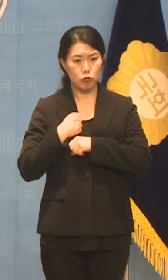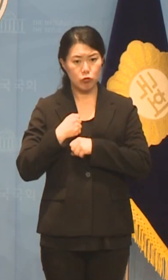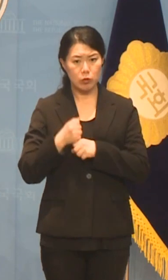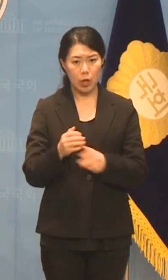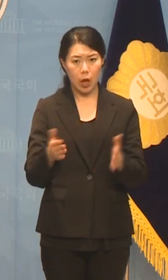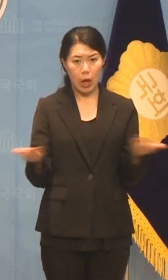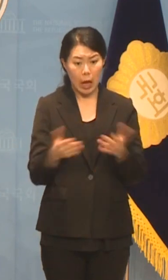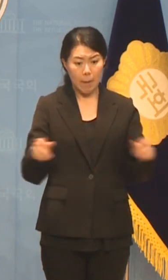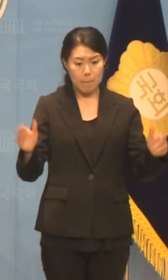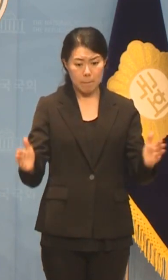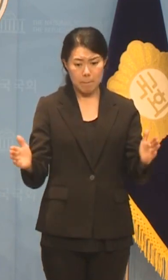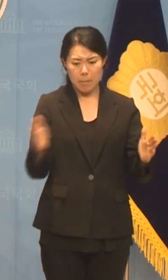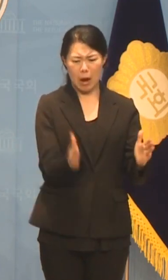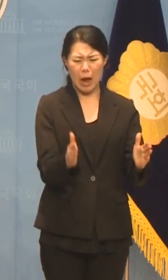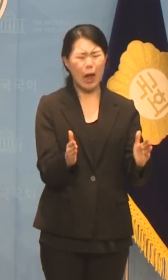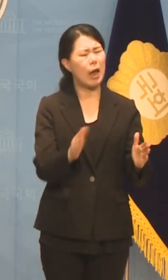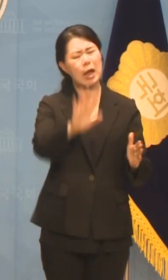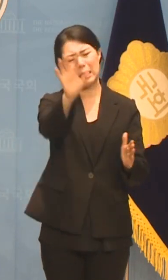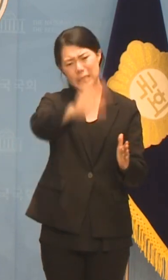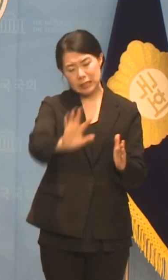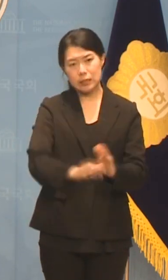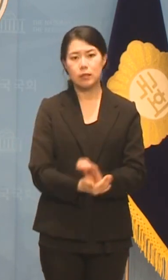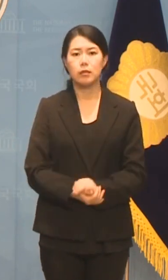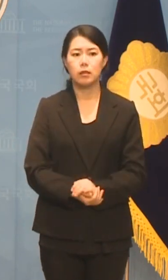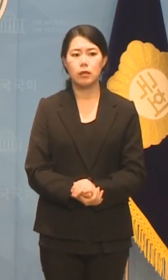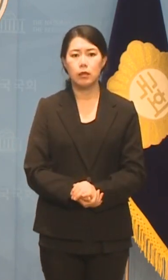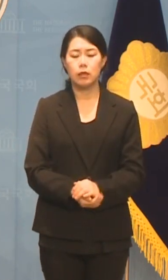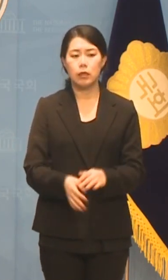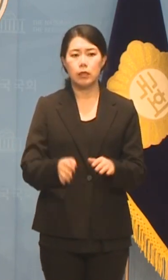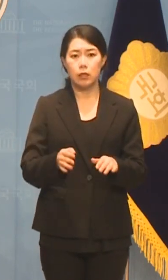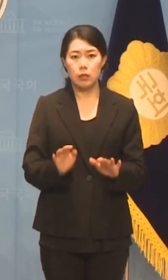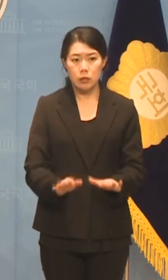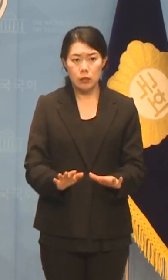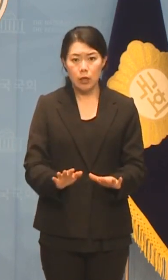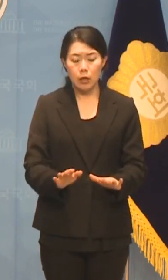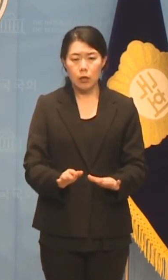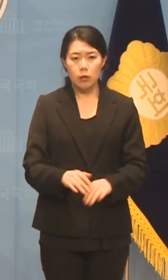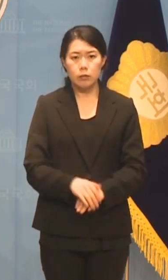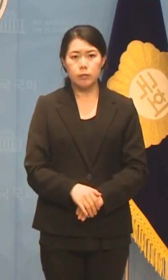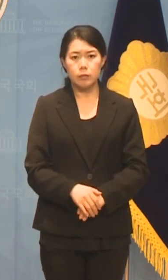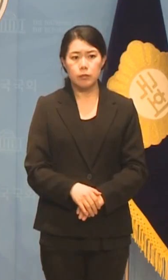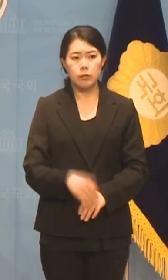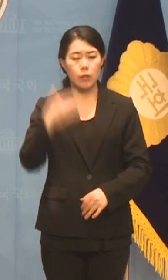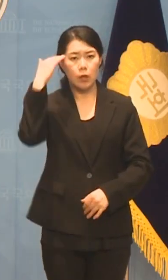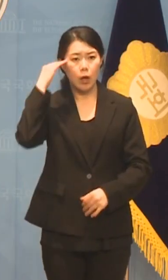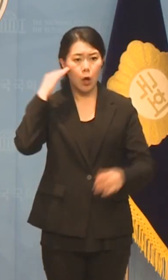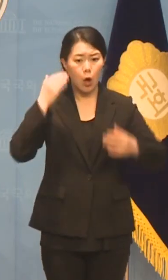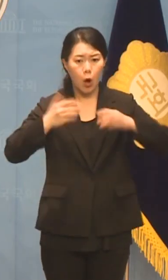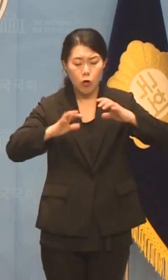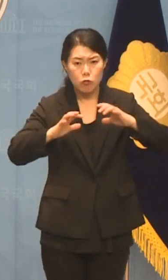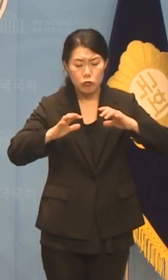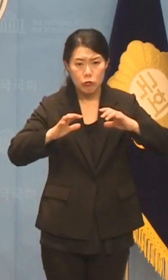복무기간 단축을 검토할 때가 아니라 속수무책 무너지고 있는 우리